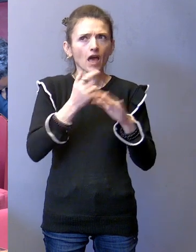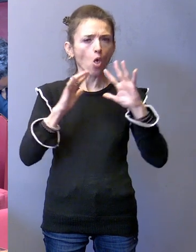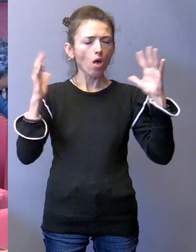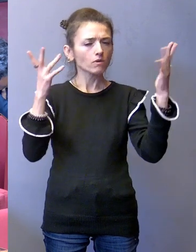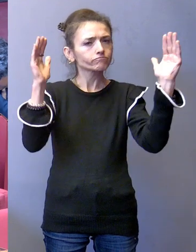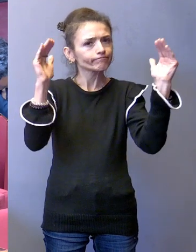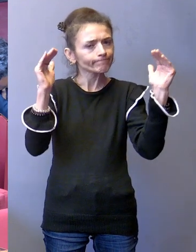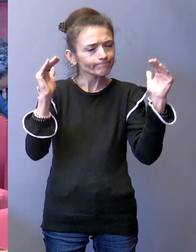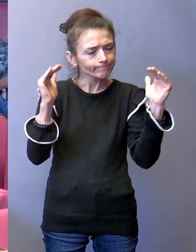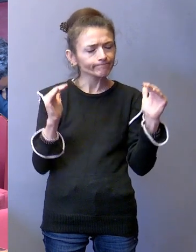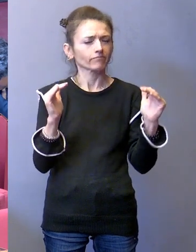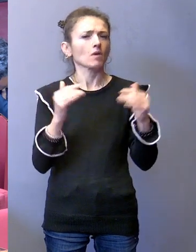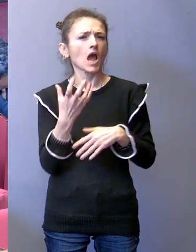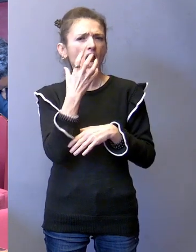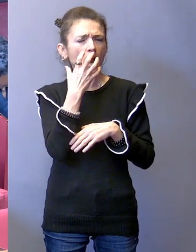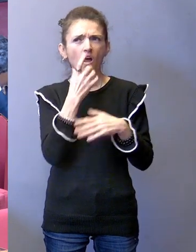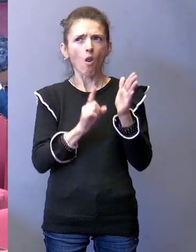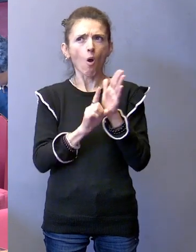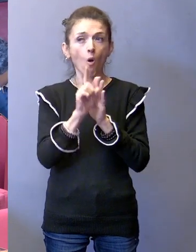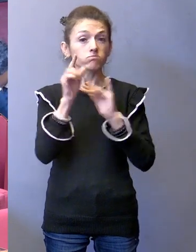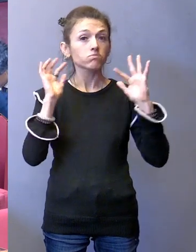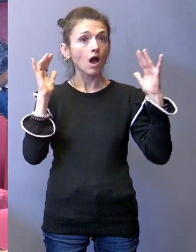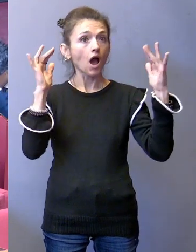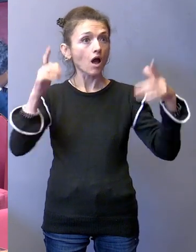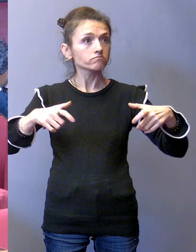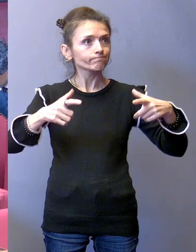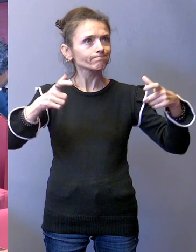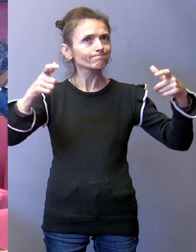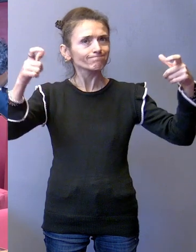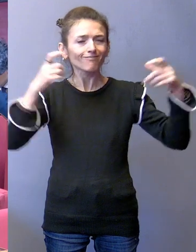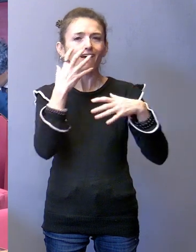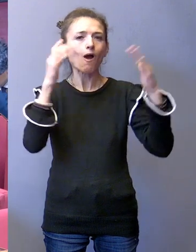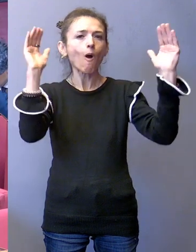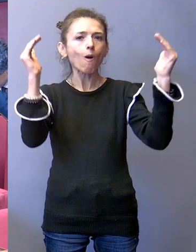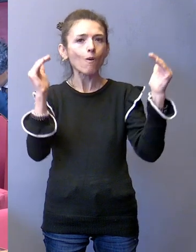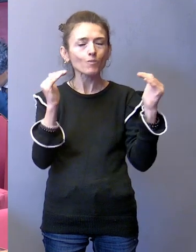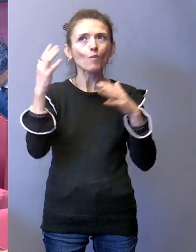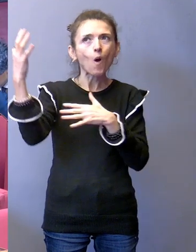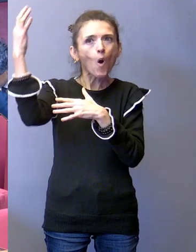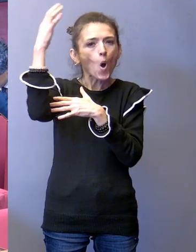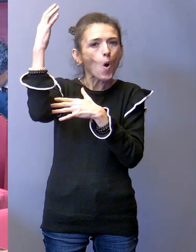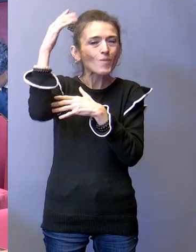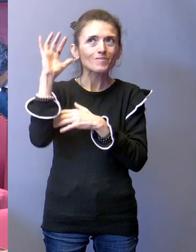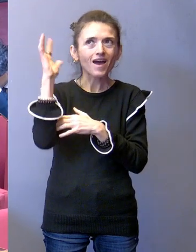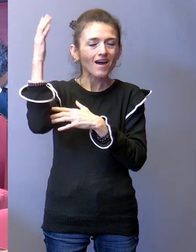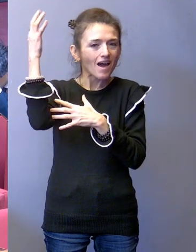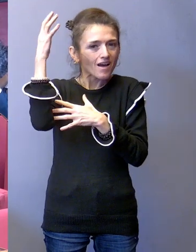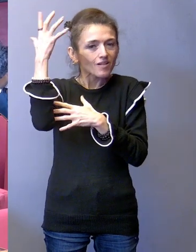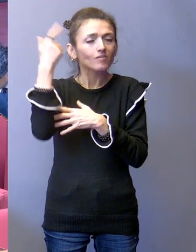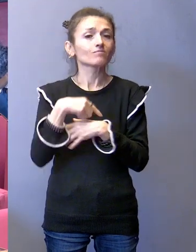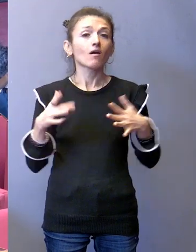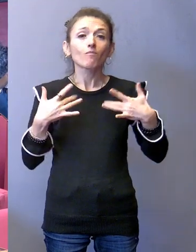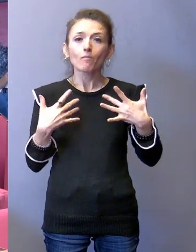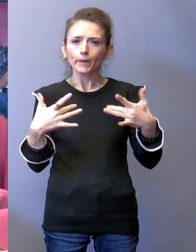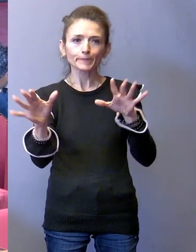contro la sempre più frequenti ondate di Calori conseguenti al cambiamento climatico si sta all'ombra tenuto conto che hai dimostrato che parchi